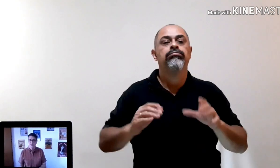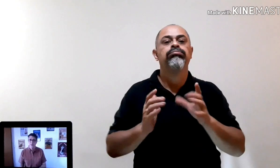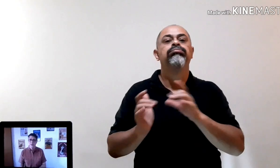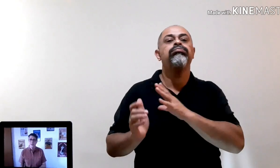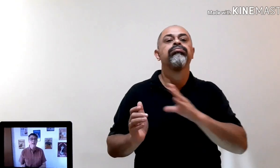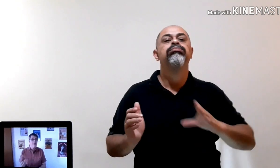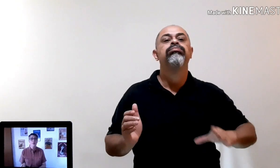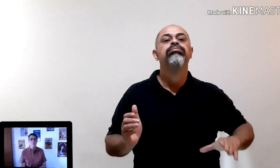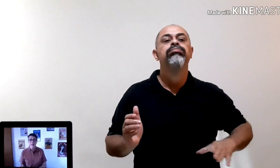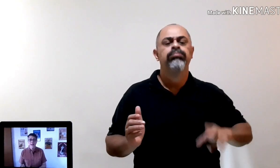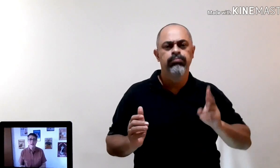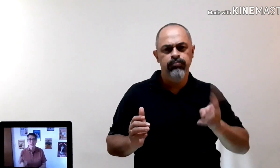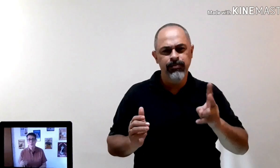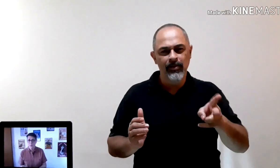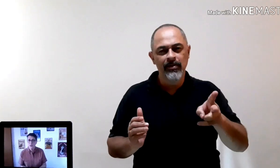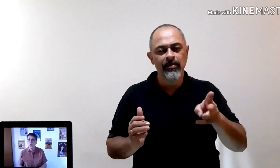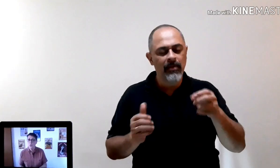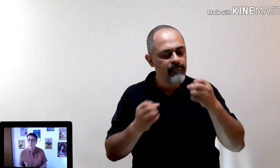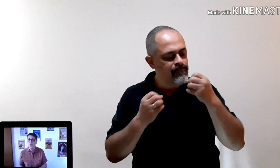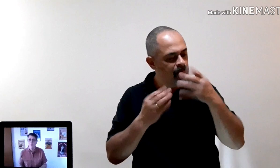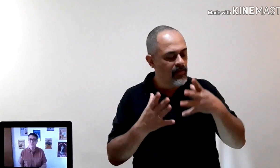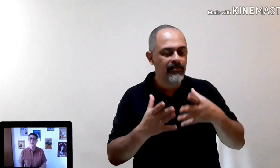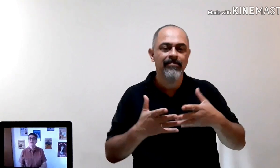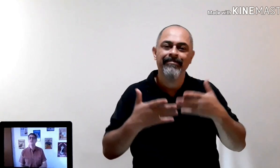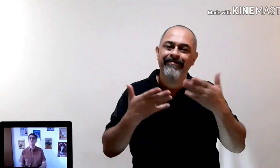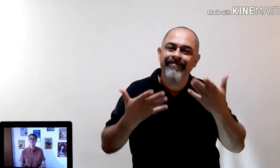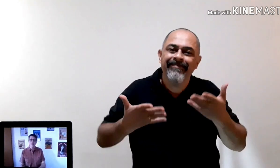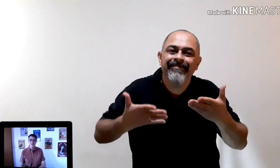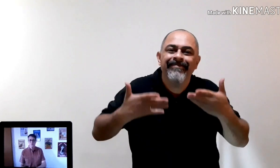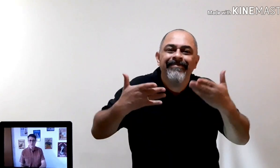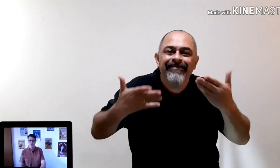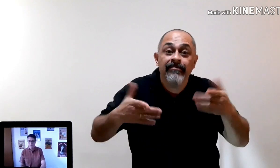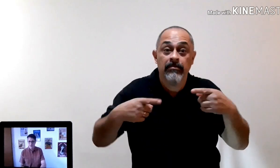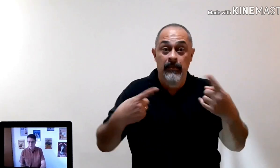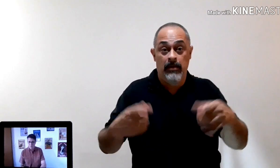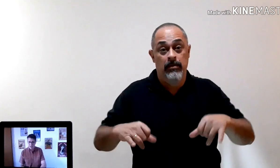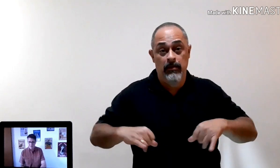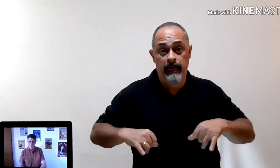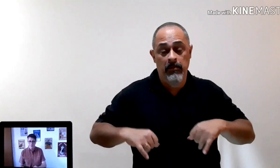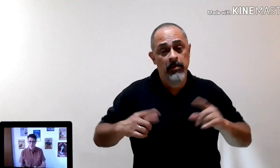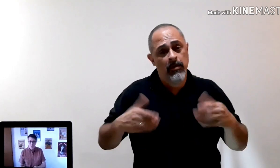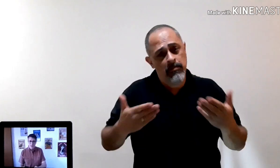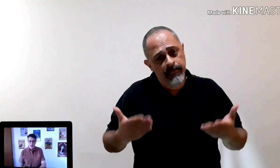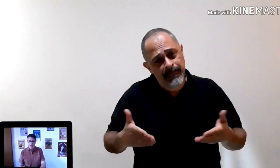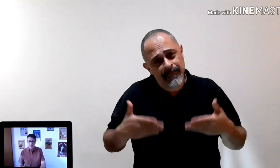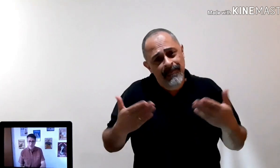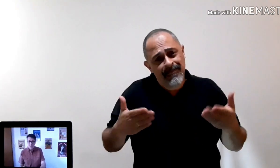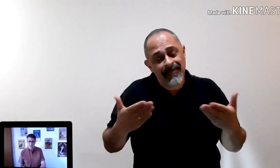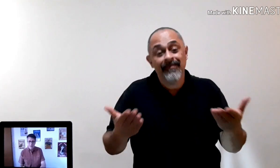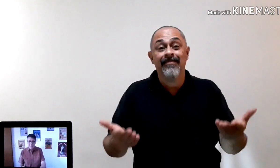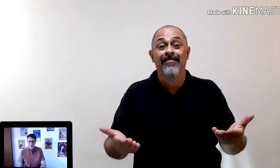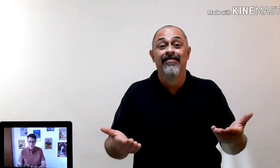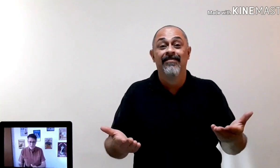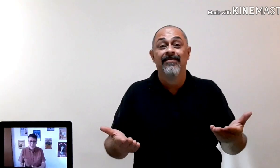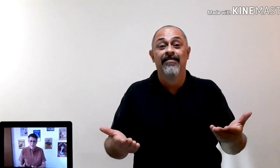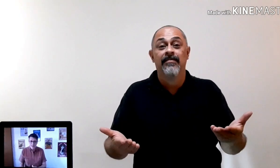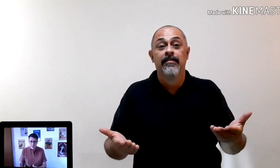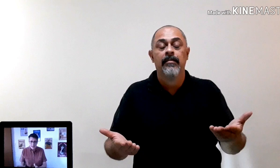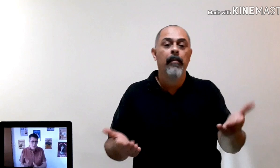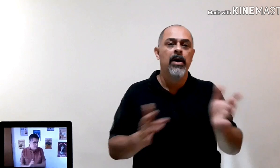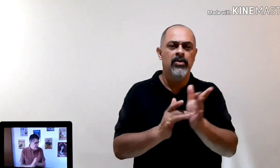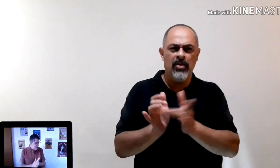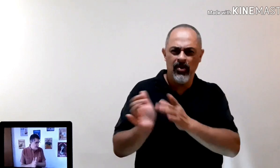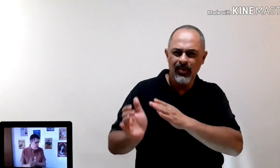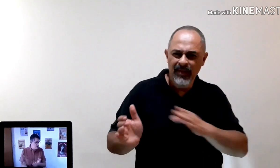emoções. E ele não peca em momento algum, apesar das diversas provações que ele passa. E aí a gente